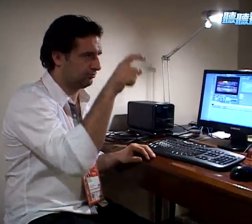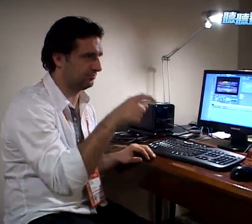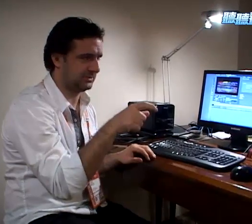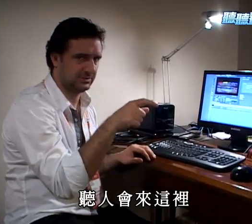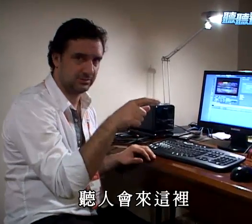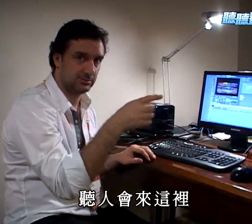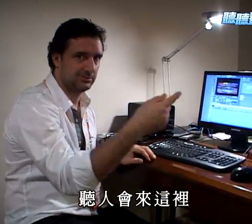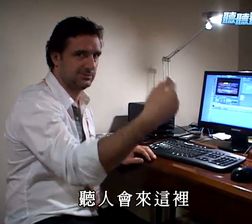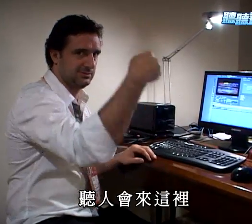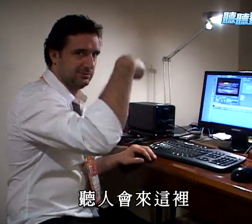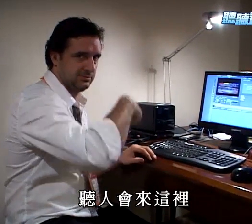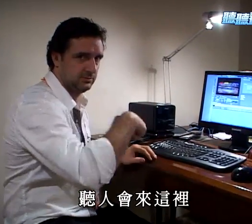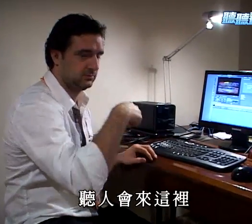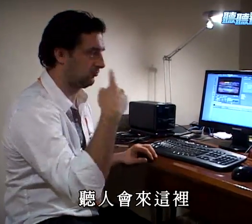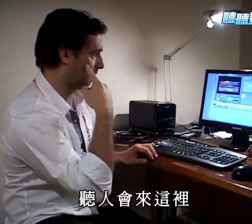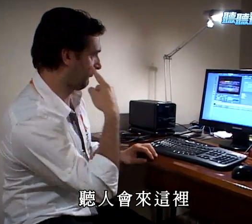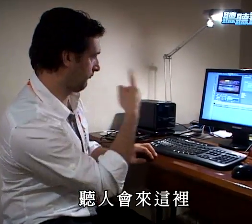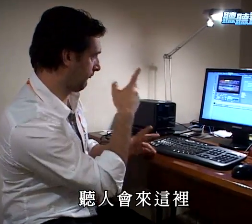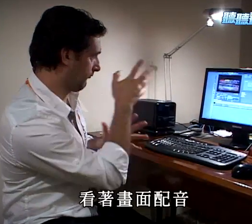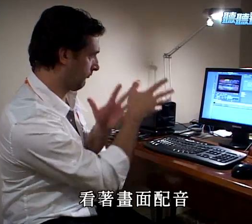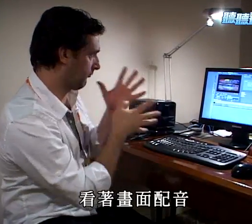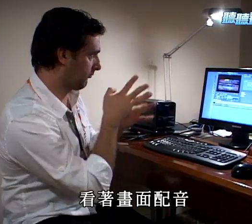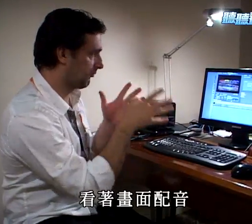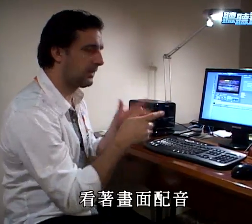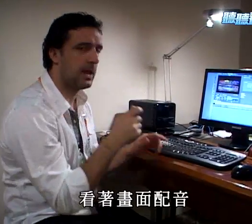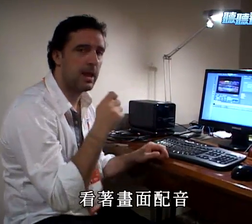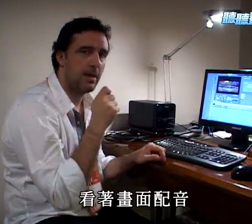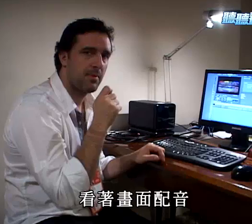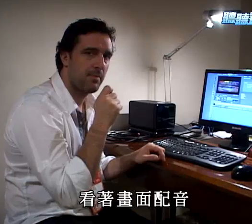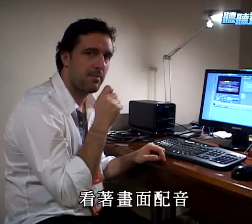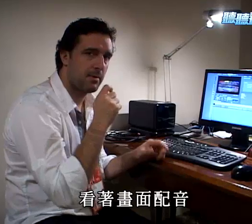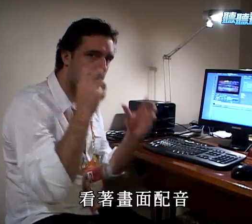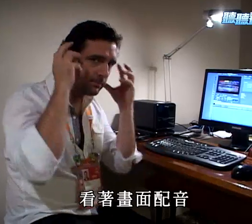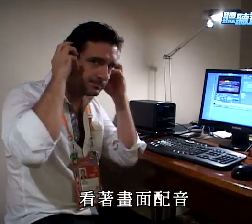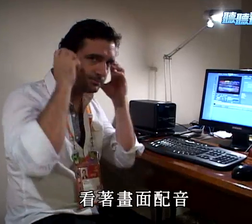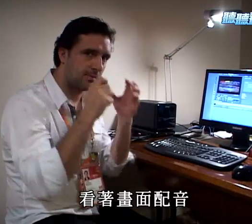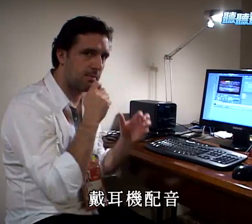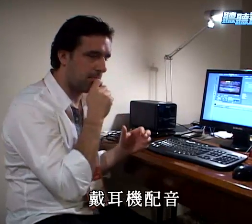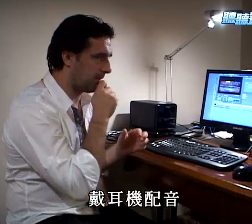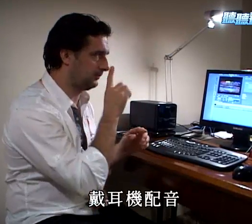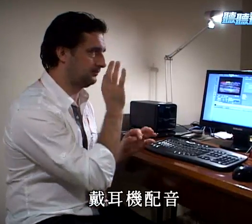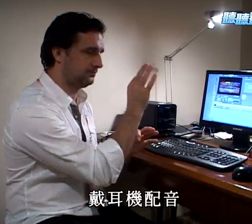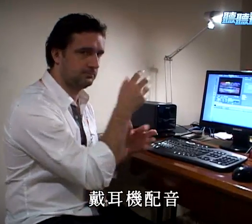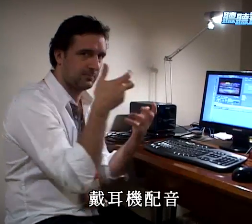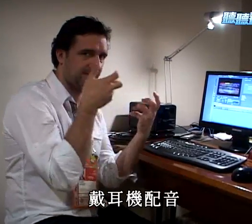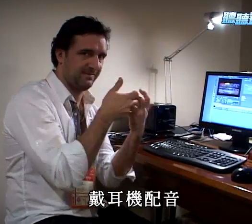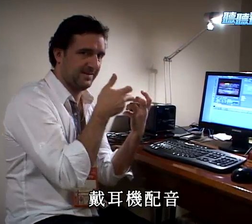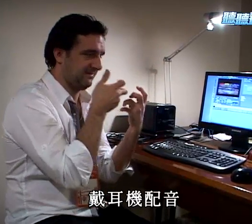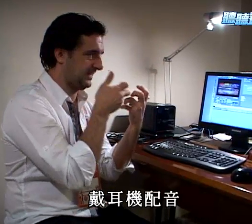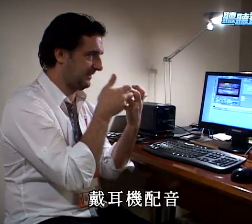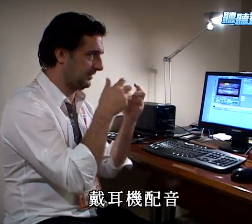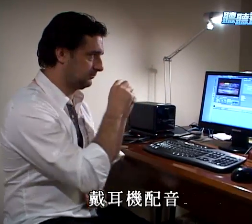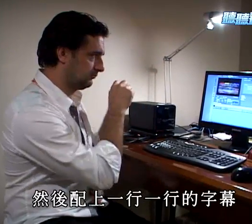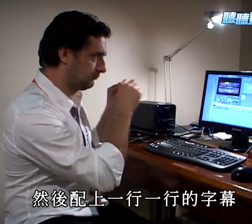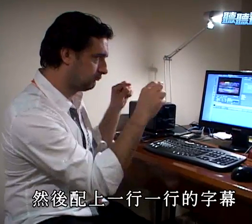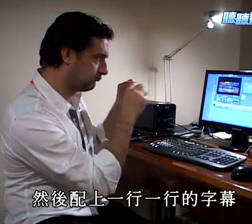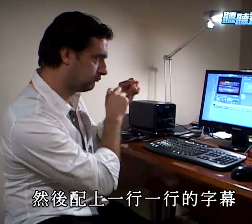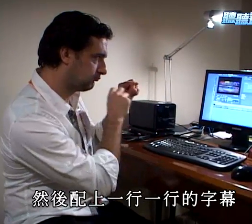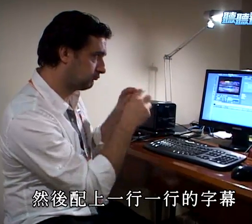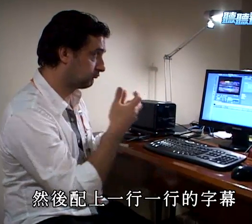听人会来这里，看着画面配音，戴耳机配音，然后配上一行一行